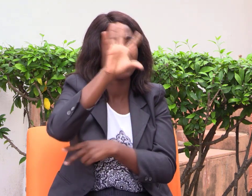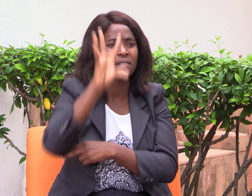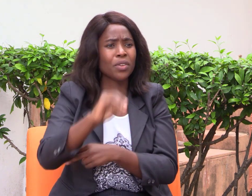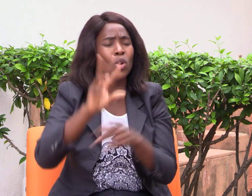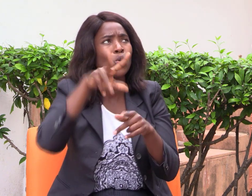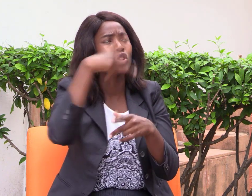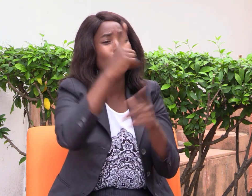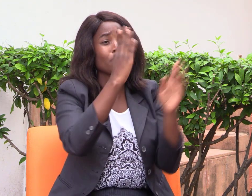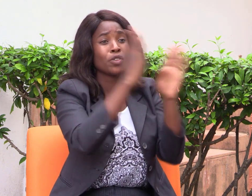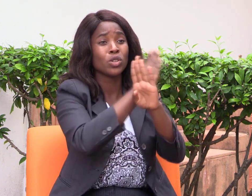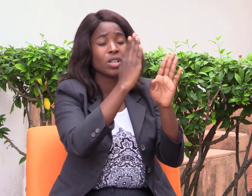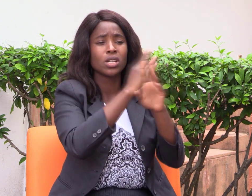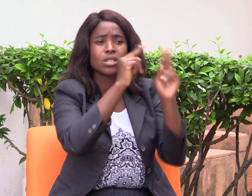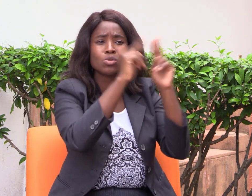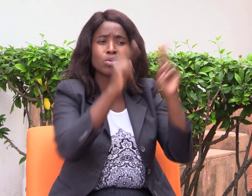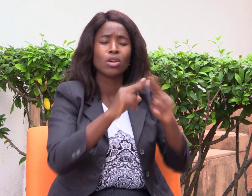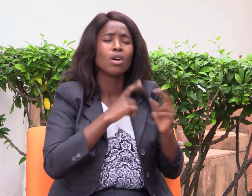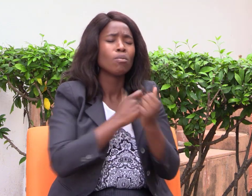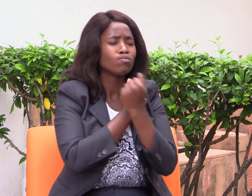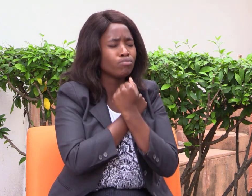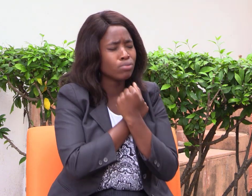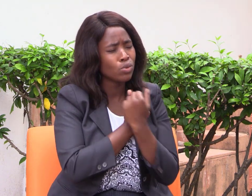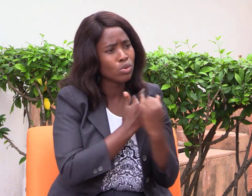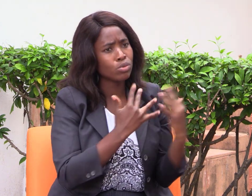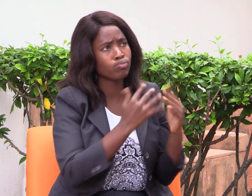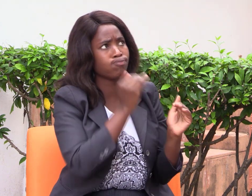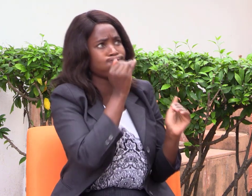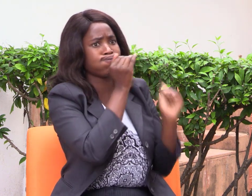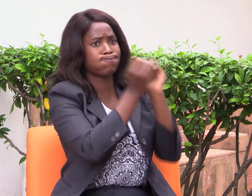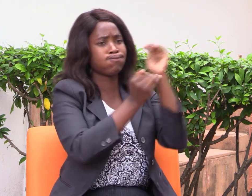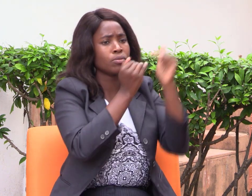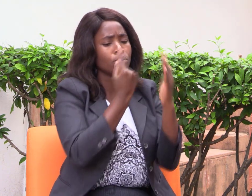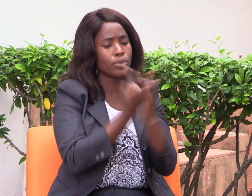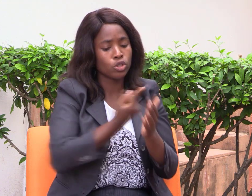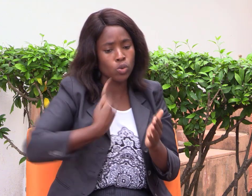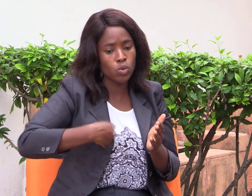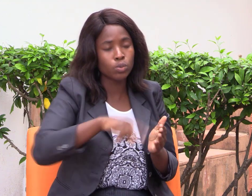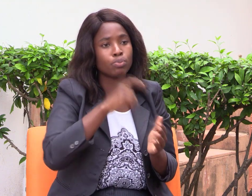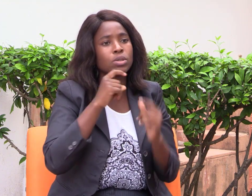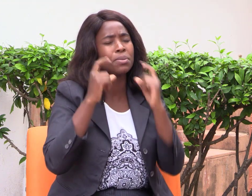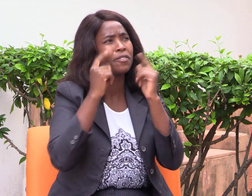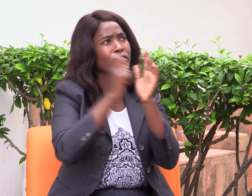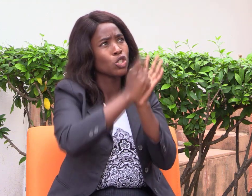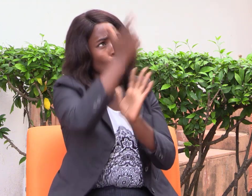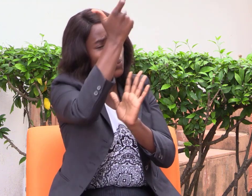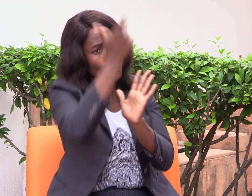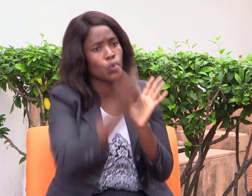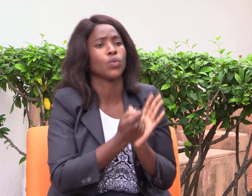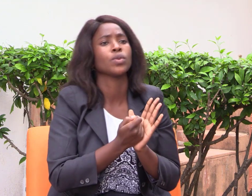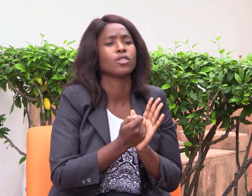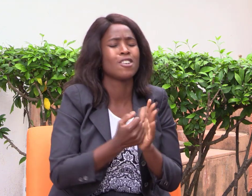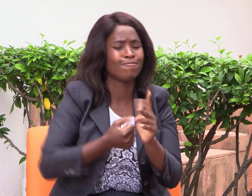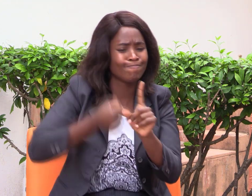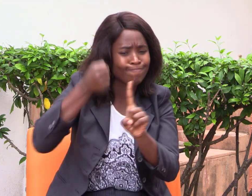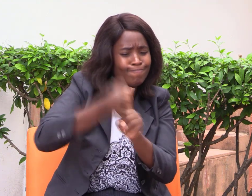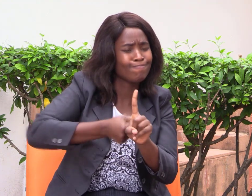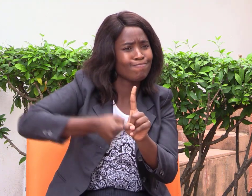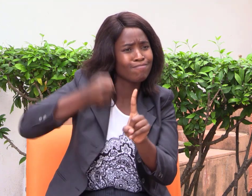falar de África, outros países, são muitas pessoas que estão lá a